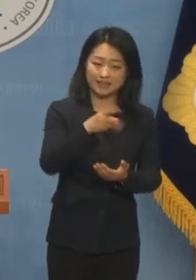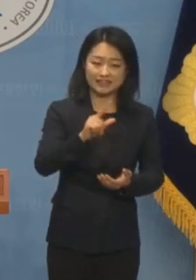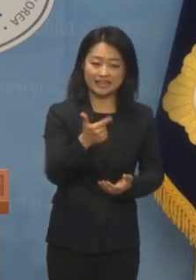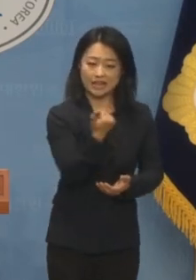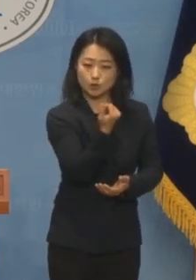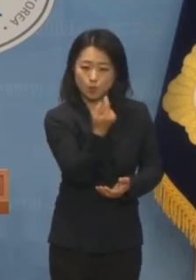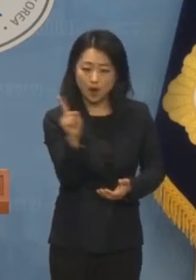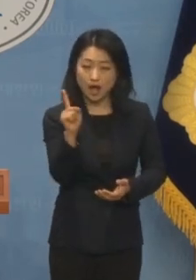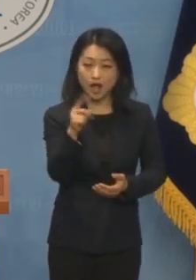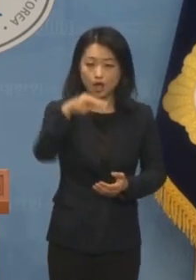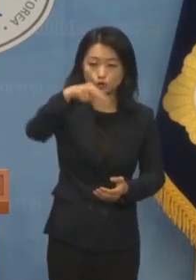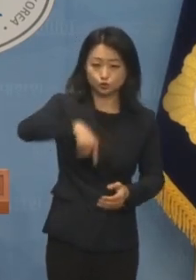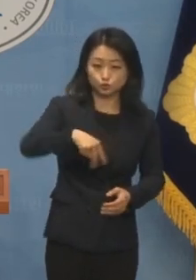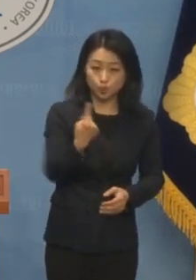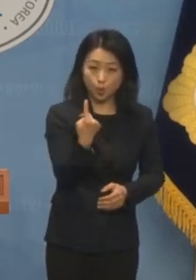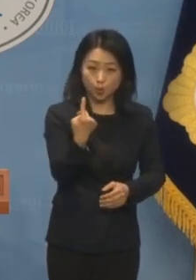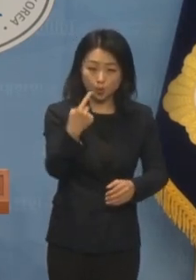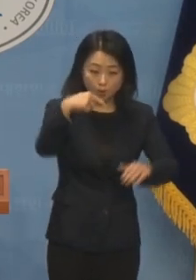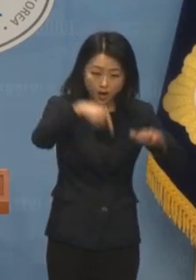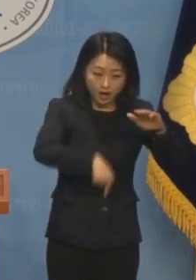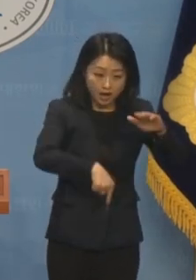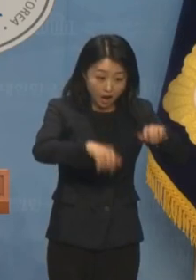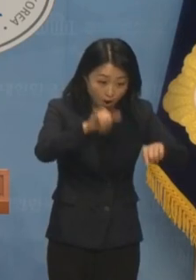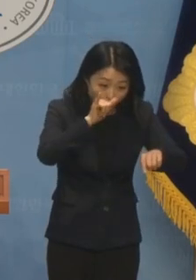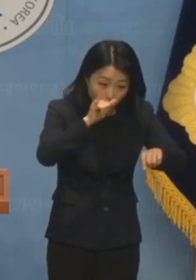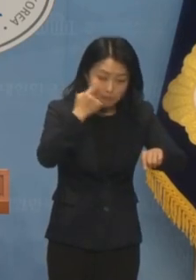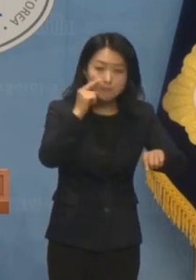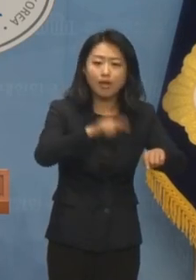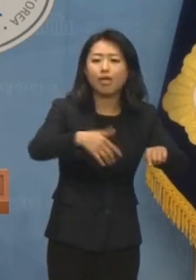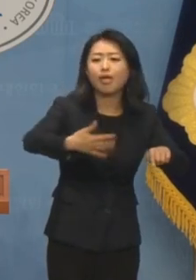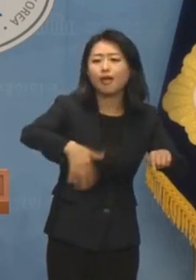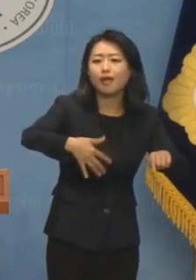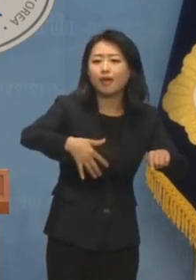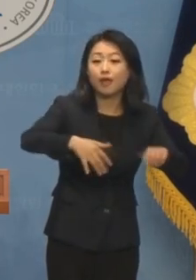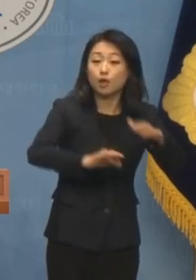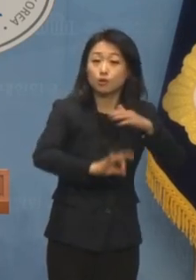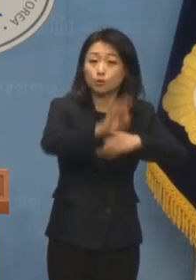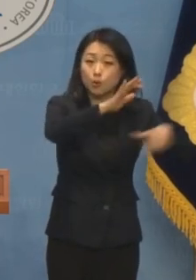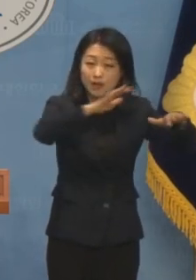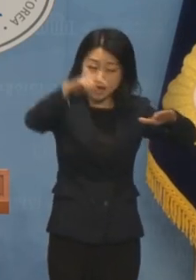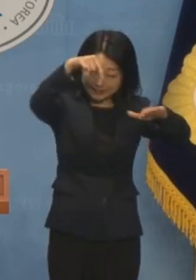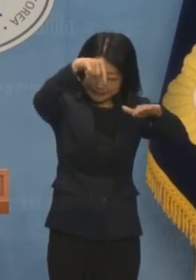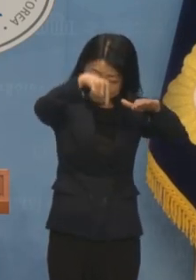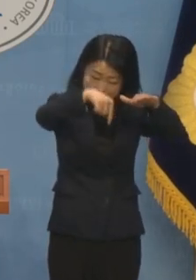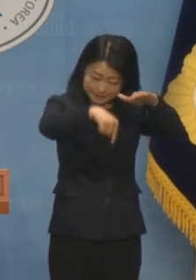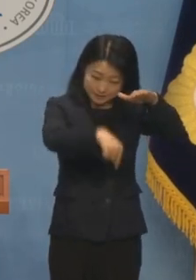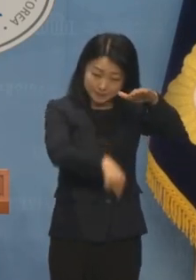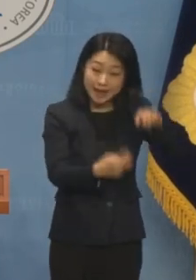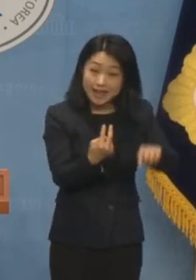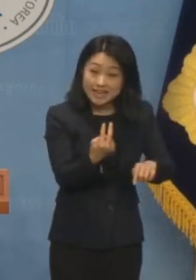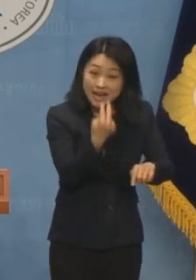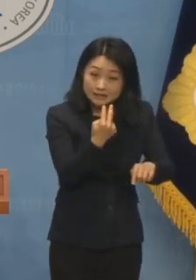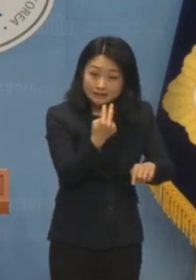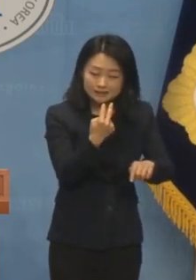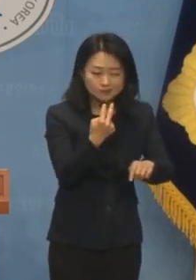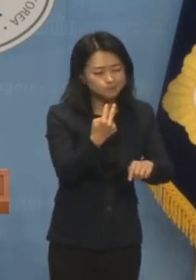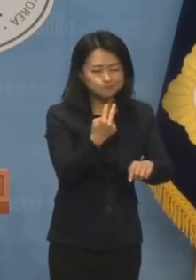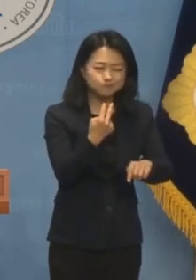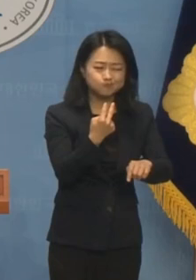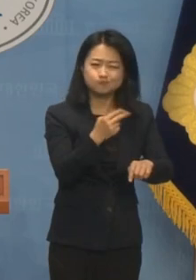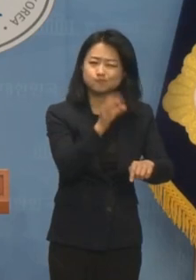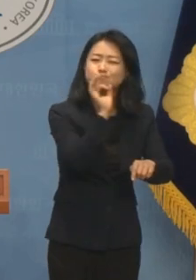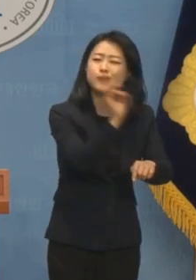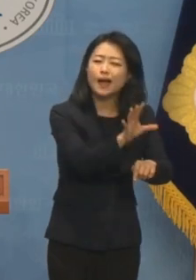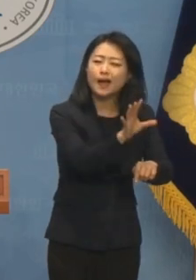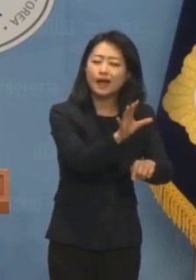있는 사실도 못 찾았다고 합니다 동해 심해 가스전이 장례성 없다고 평가한 호주